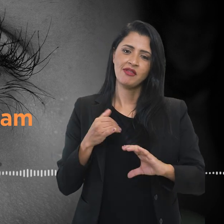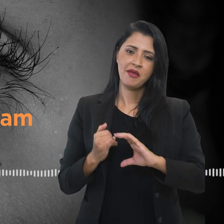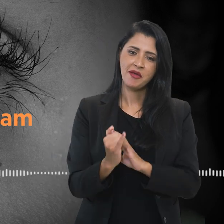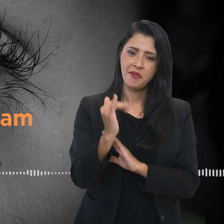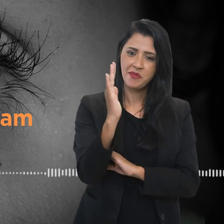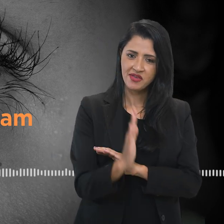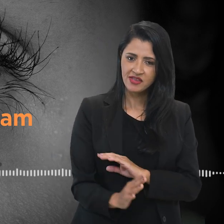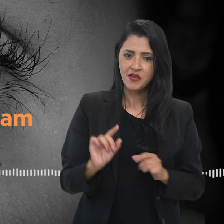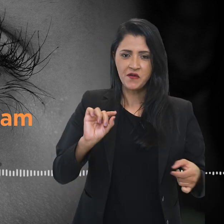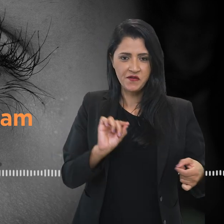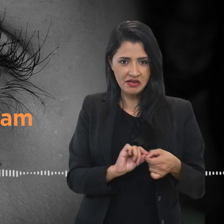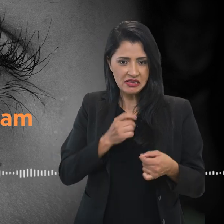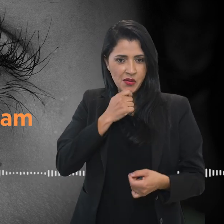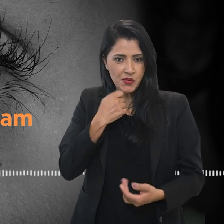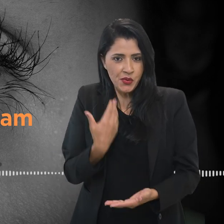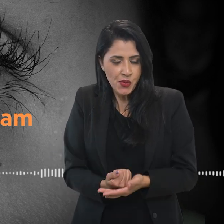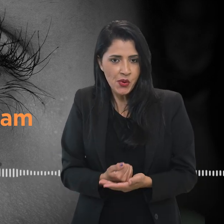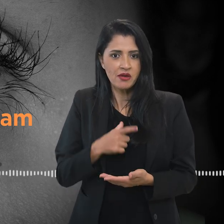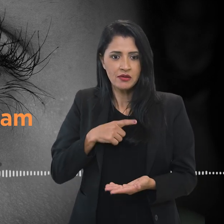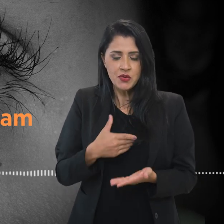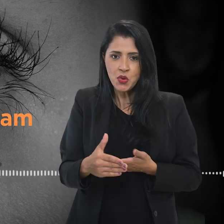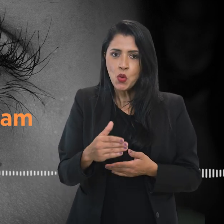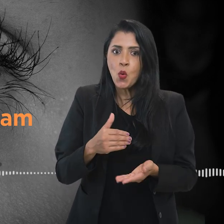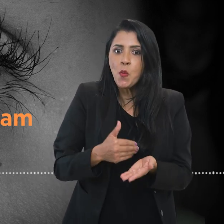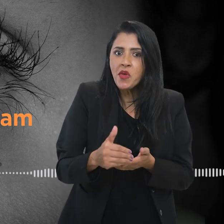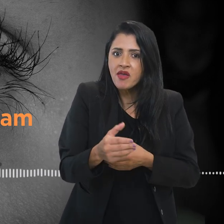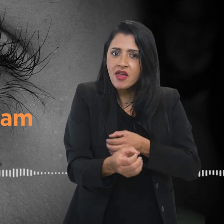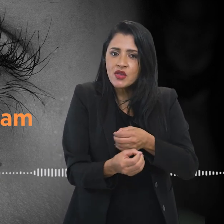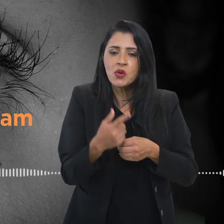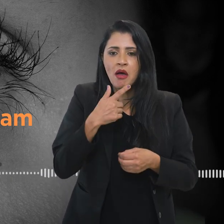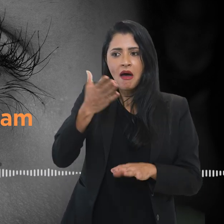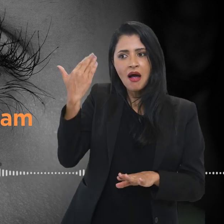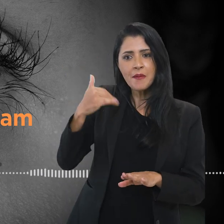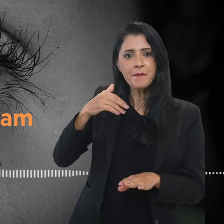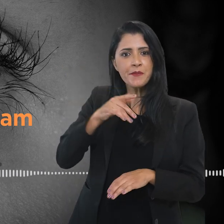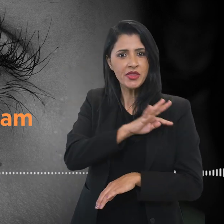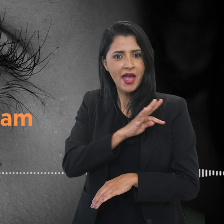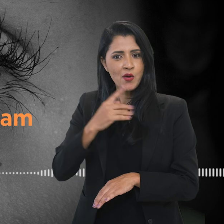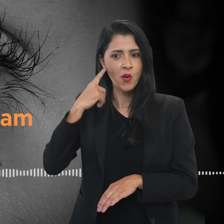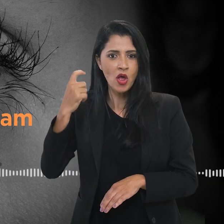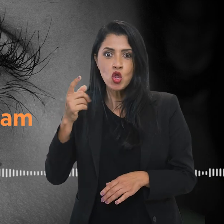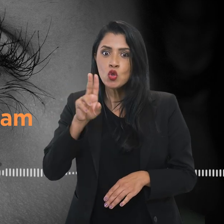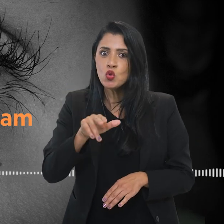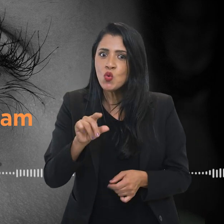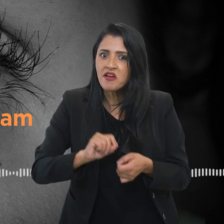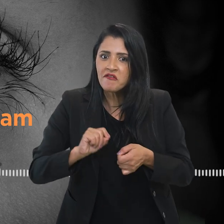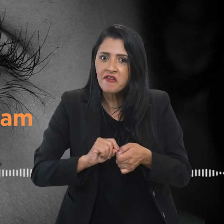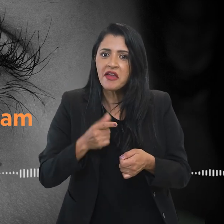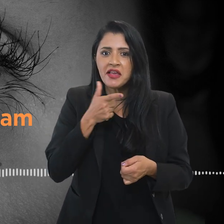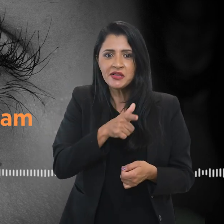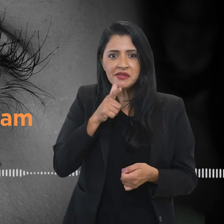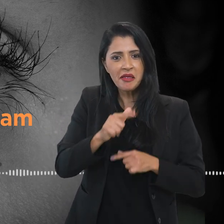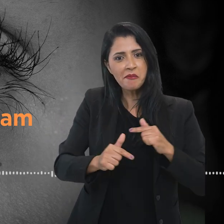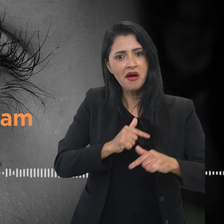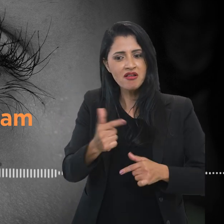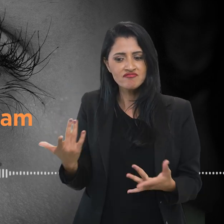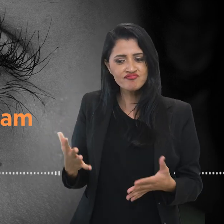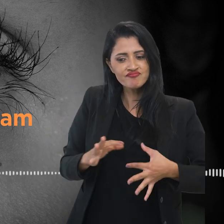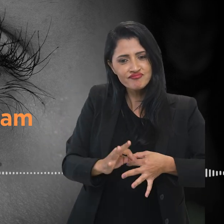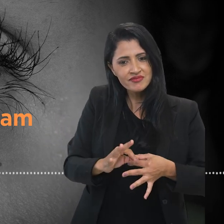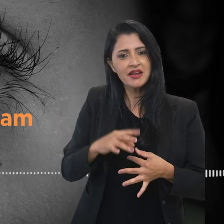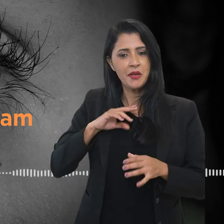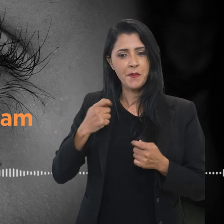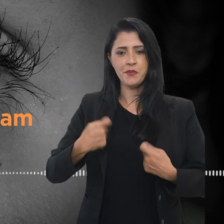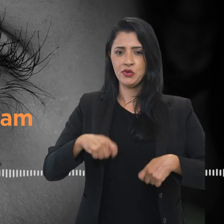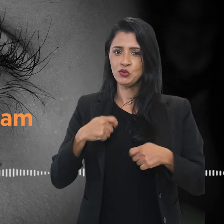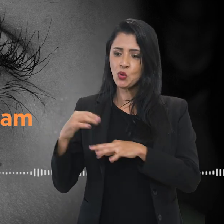de fazer um podcast do zero. A gente teve o Sonoplasta, que nunca tinha feito podcast, trabalhando com a gente de forma muito integrada. E